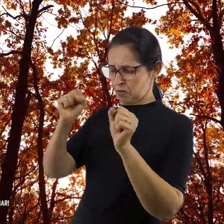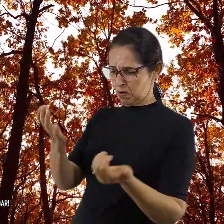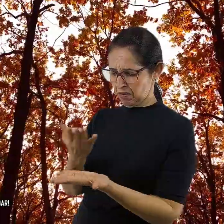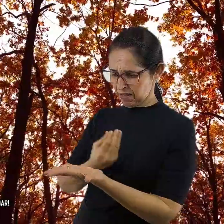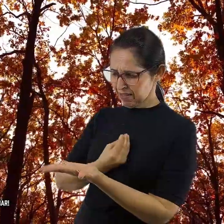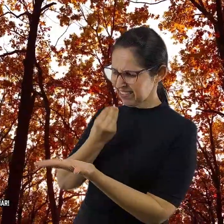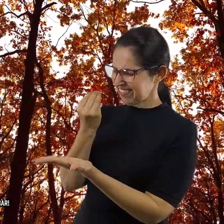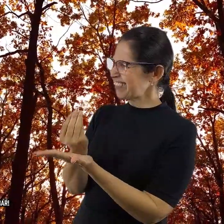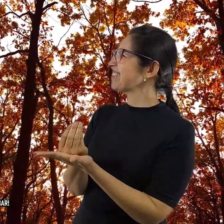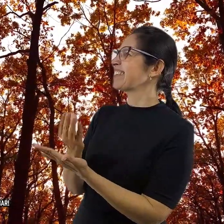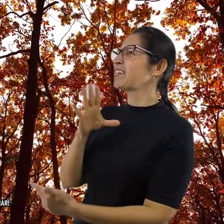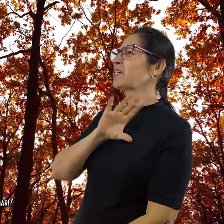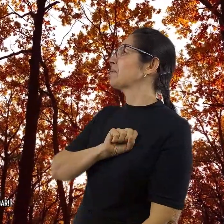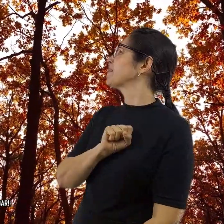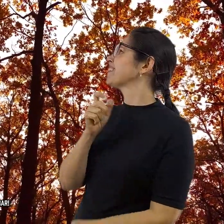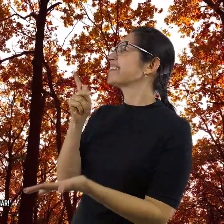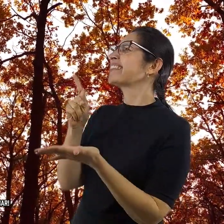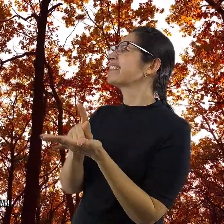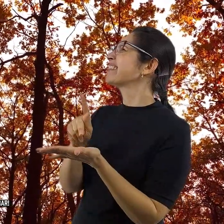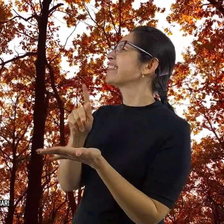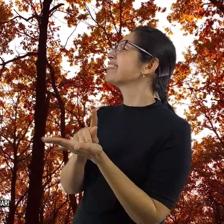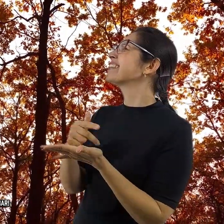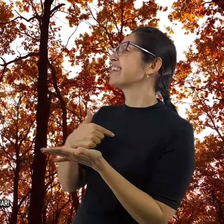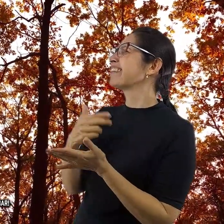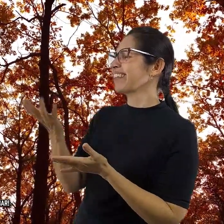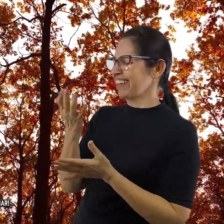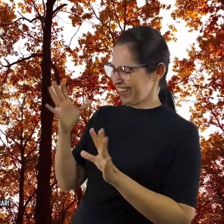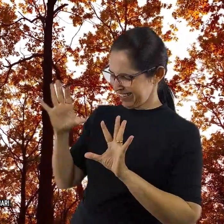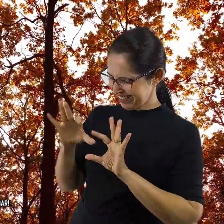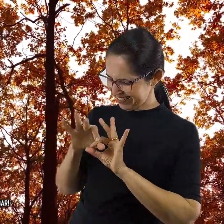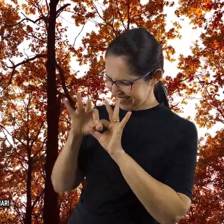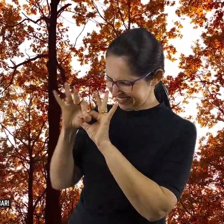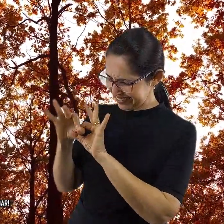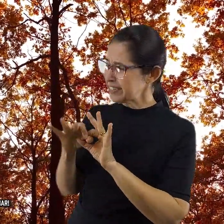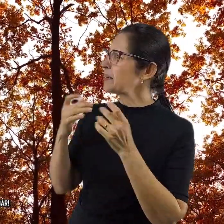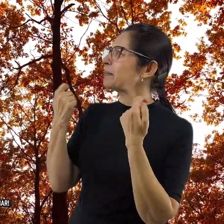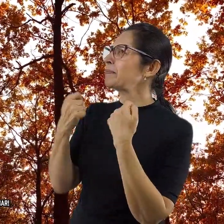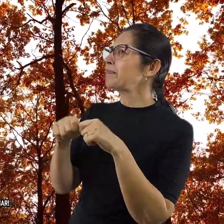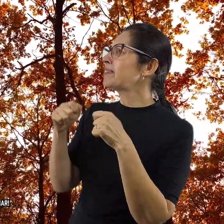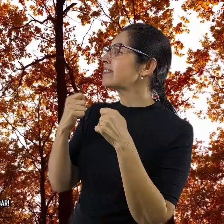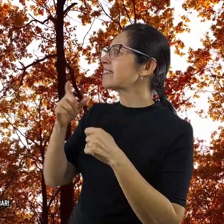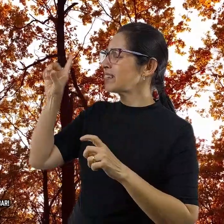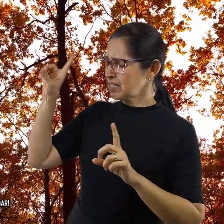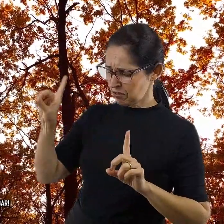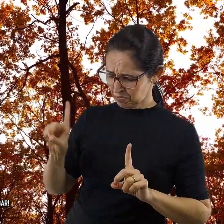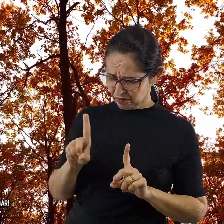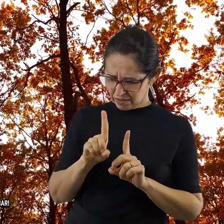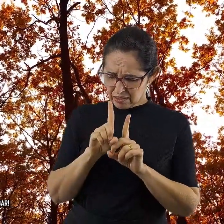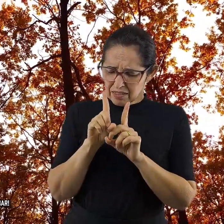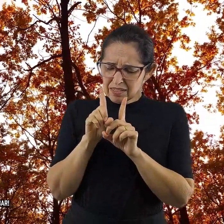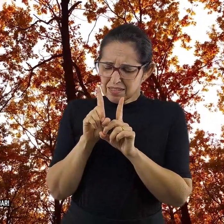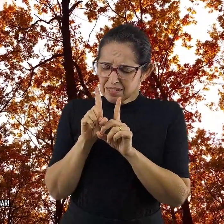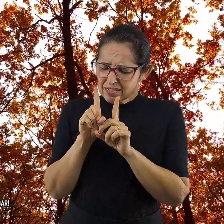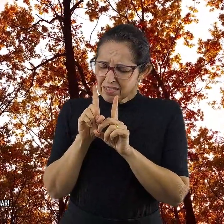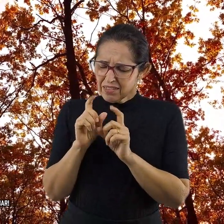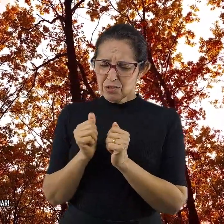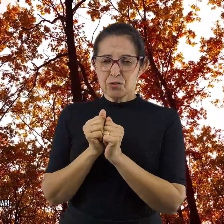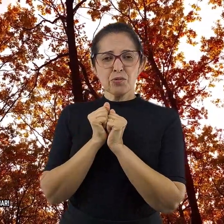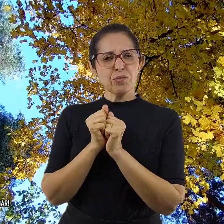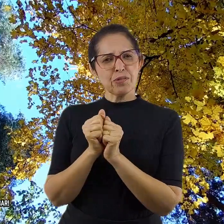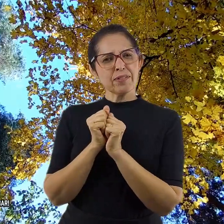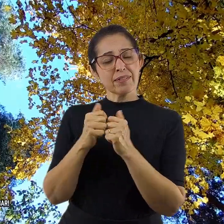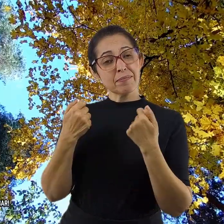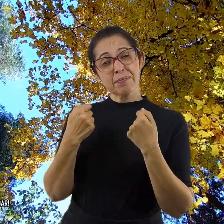Eu quero te amar de verdade. Eu quero ter comunhão contigo. Eu preciso da tua presença. Eu preciso de ti.